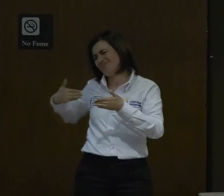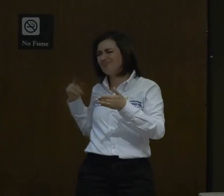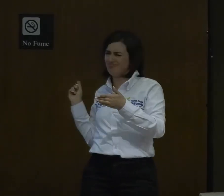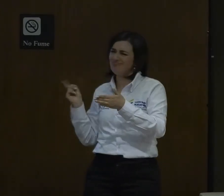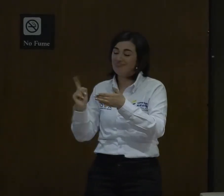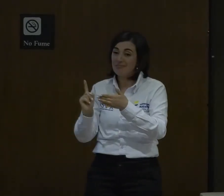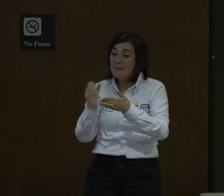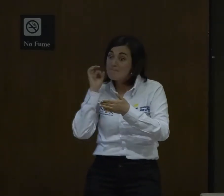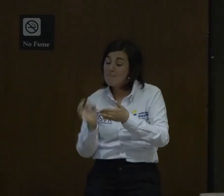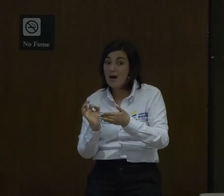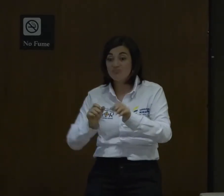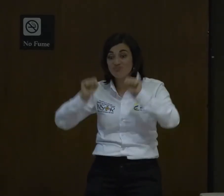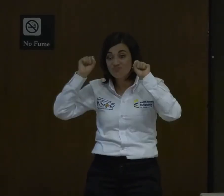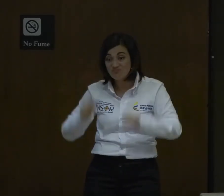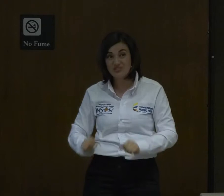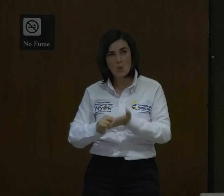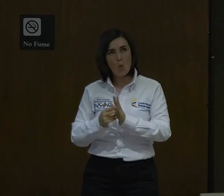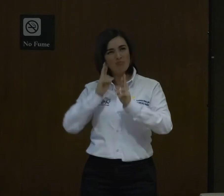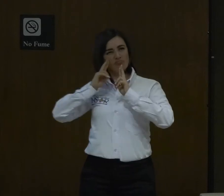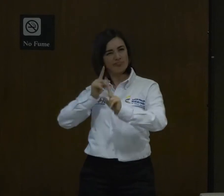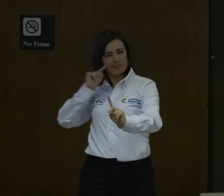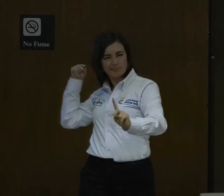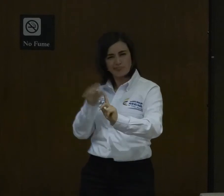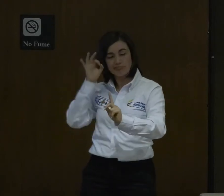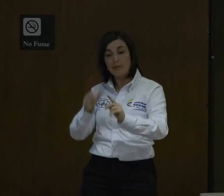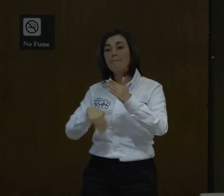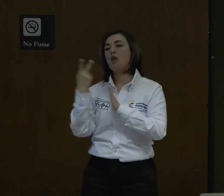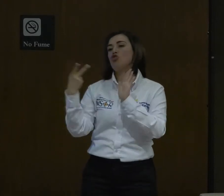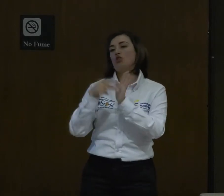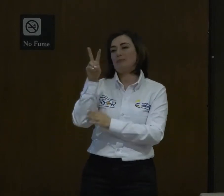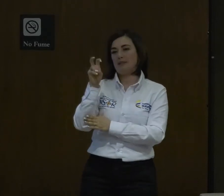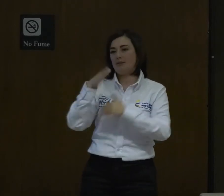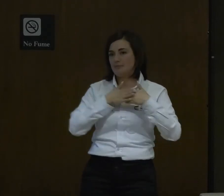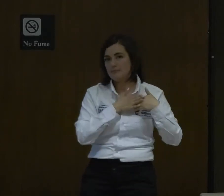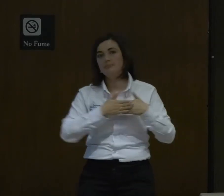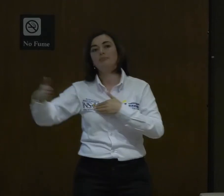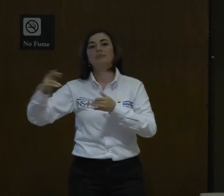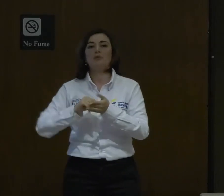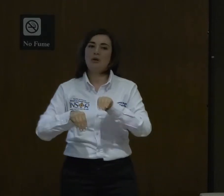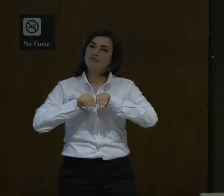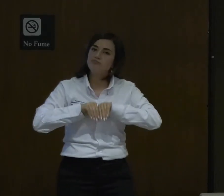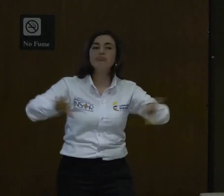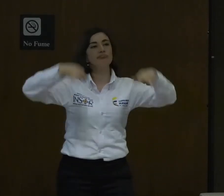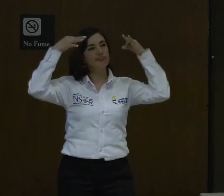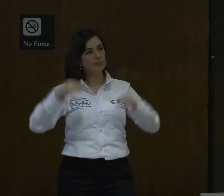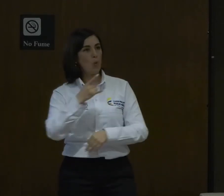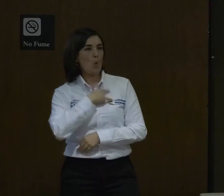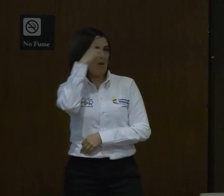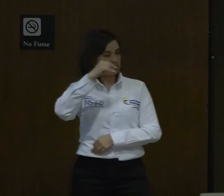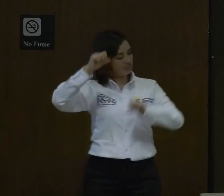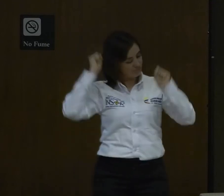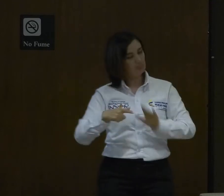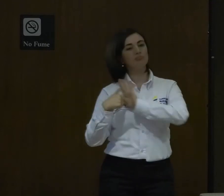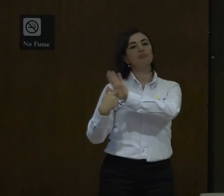universidad bilingüe, pero fue en el 2007 que se publicó se